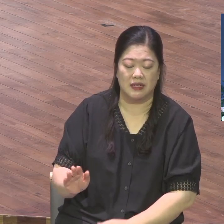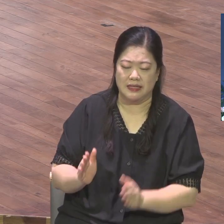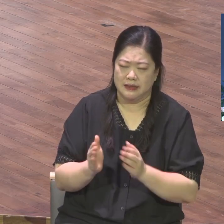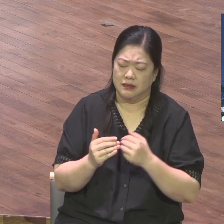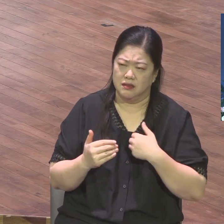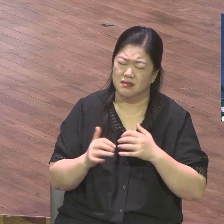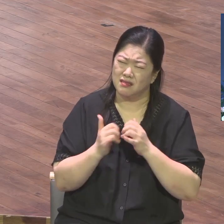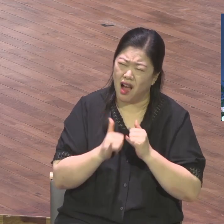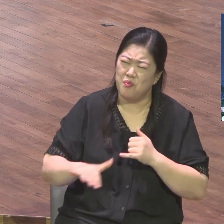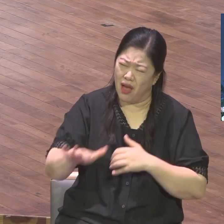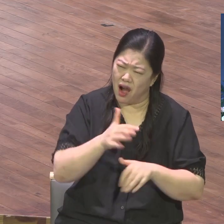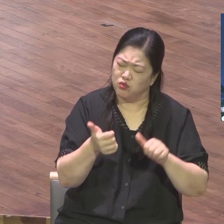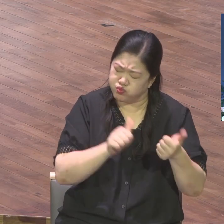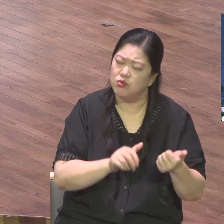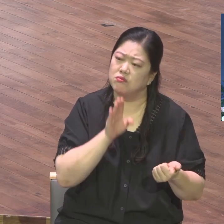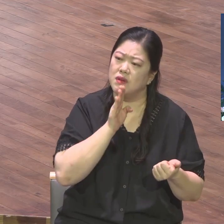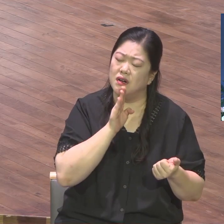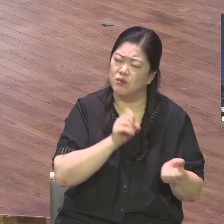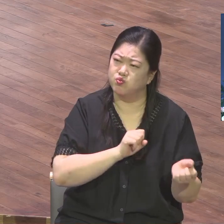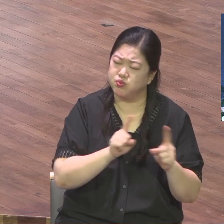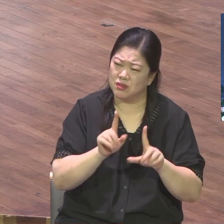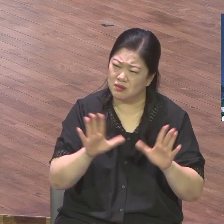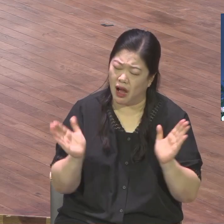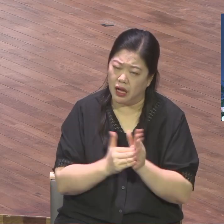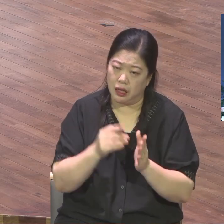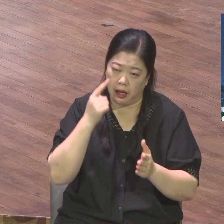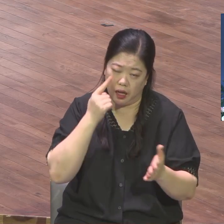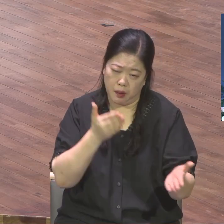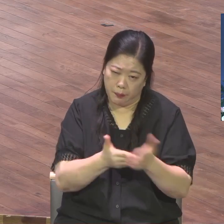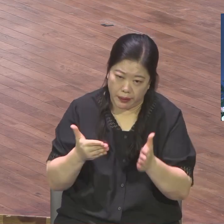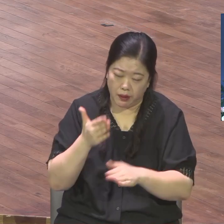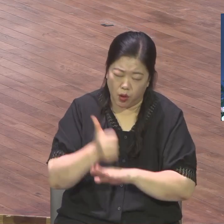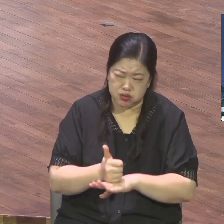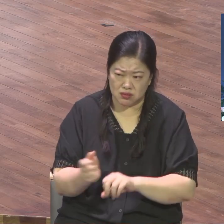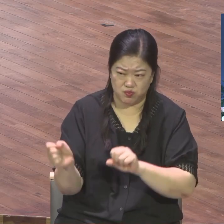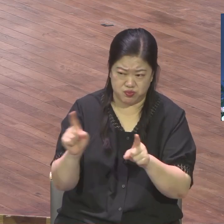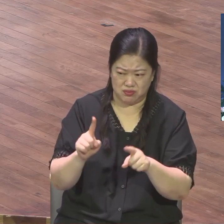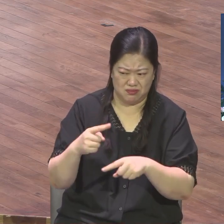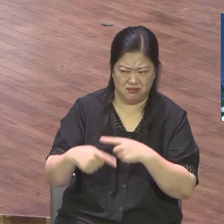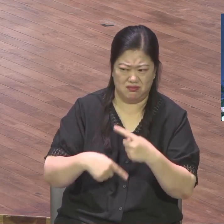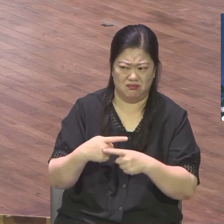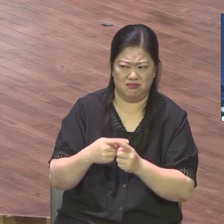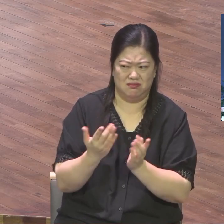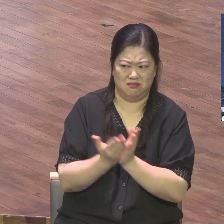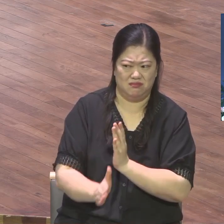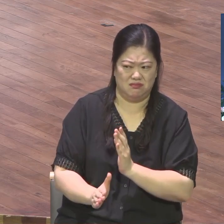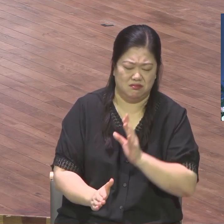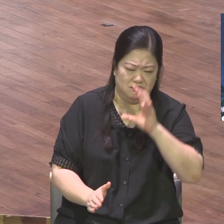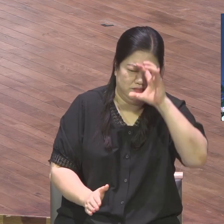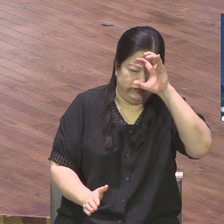딱 잡혀있어요. 자기 경험에 딱 잡혀있어요. 나 중심에 딱 잡혀있어요. 성장 없습니다. 성장.